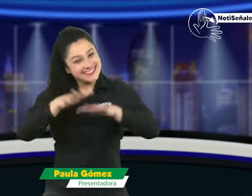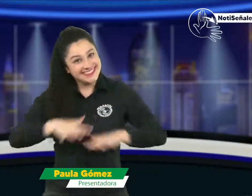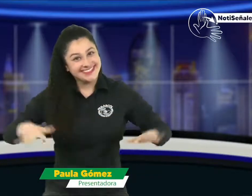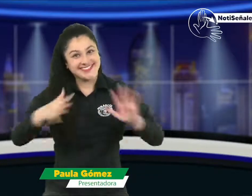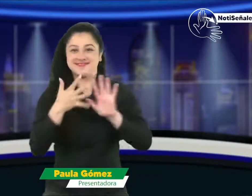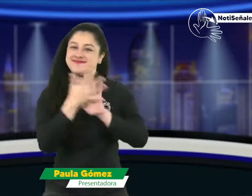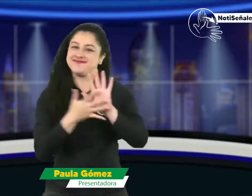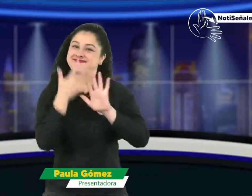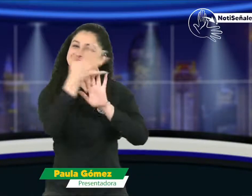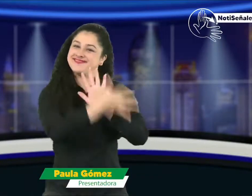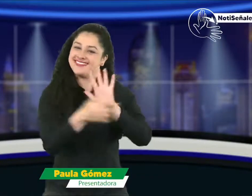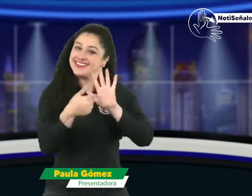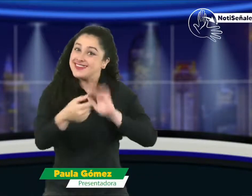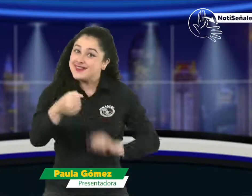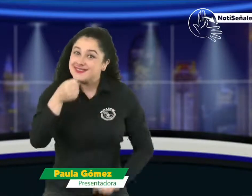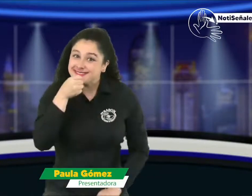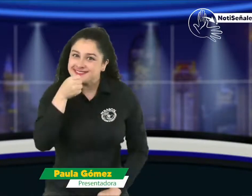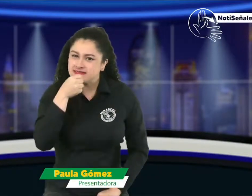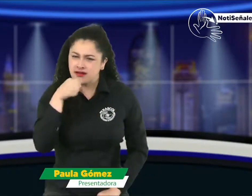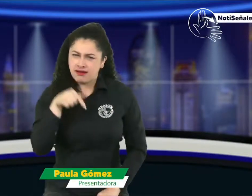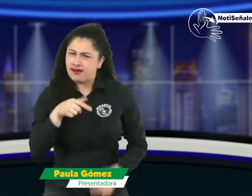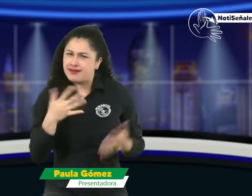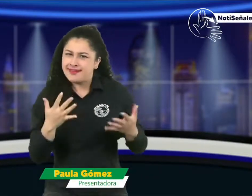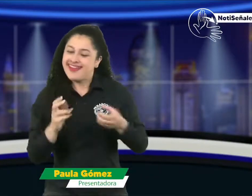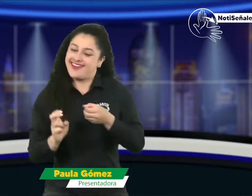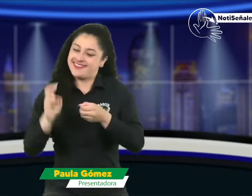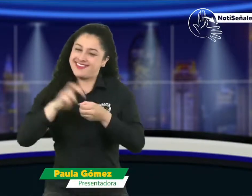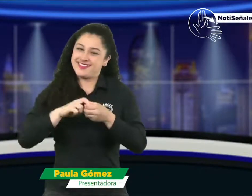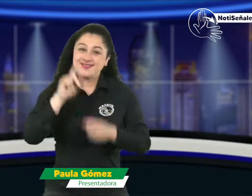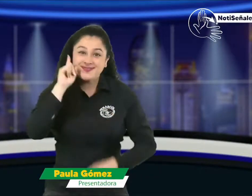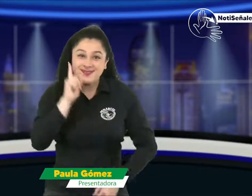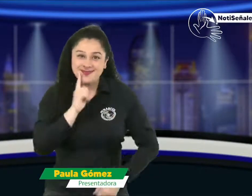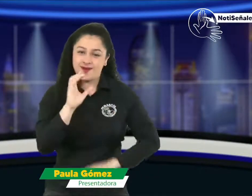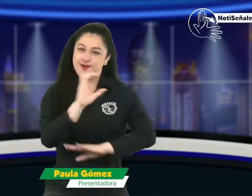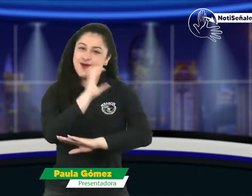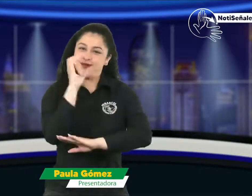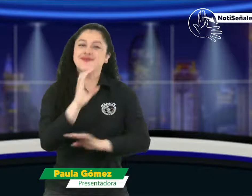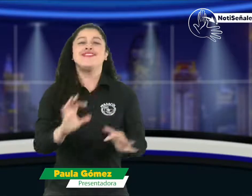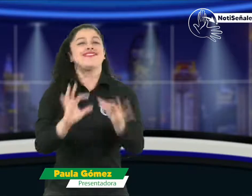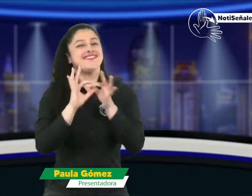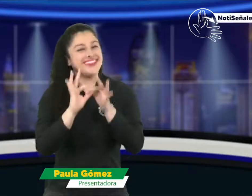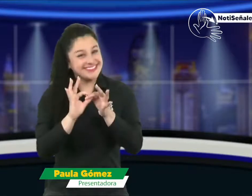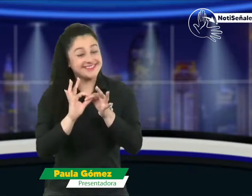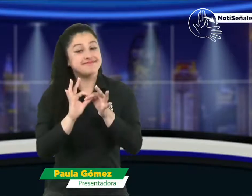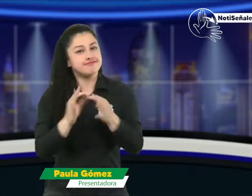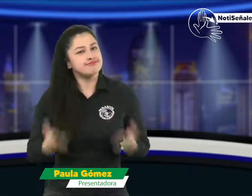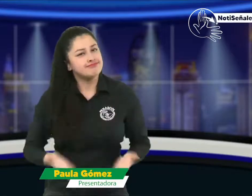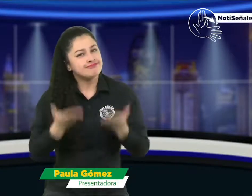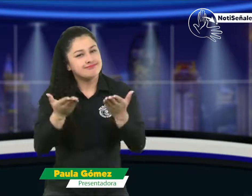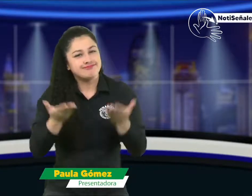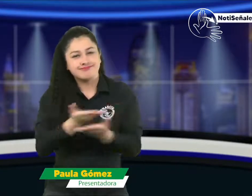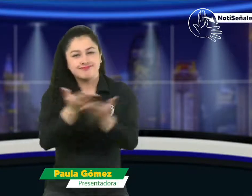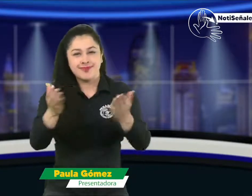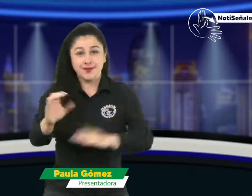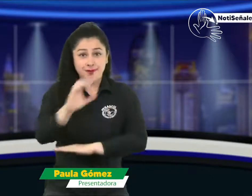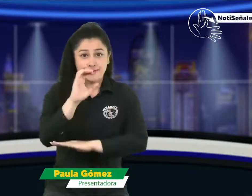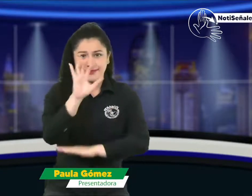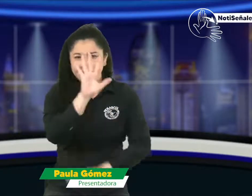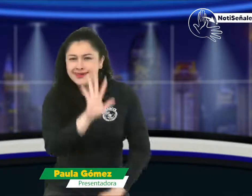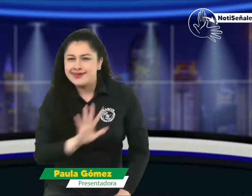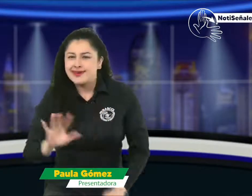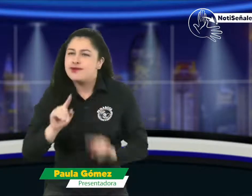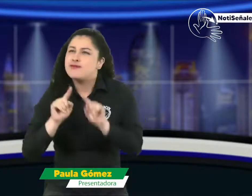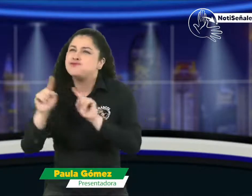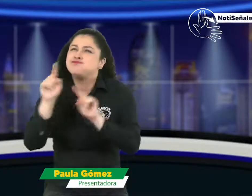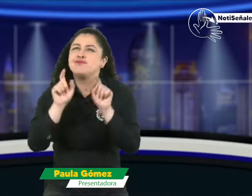hola a todos bienvenidos a notice señales nos diseña les es el noticiero de la federación nacional de sordos